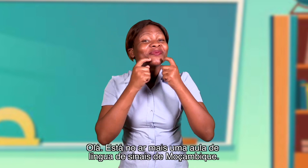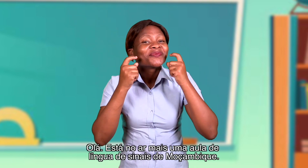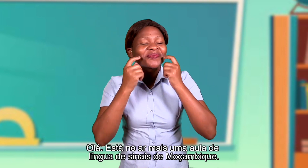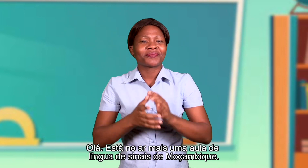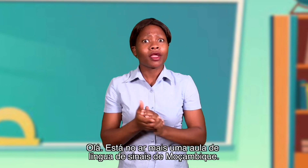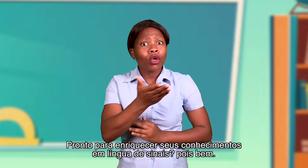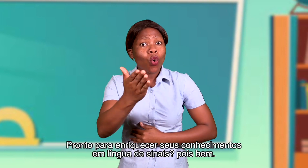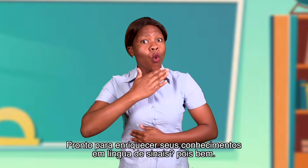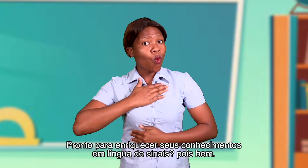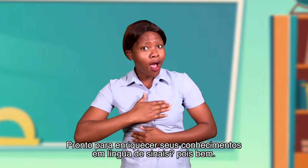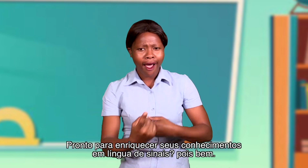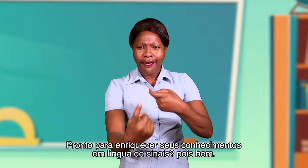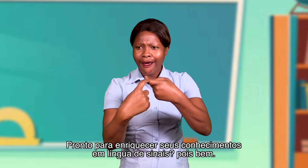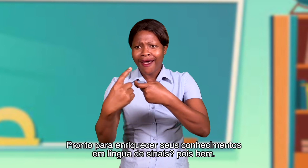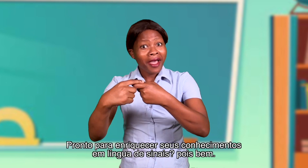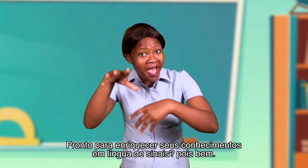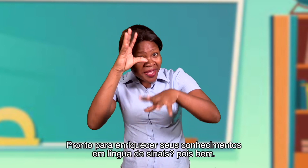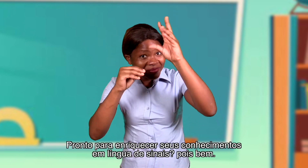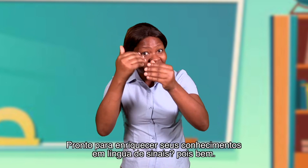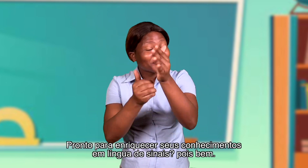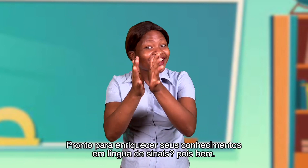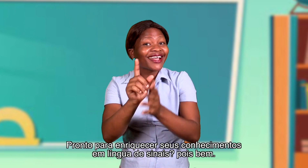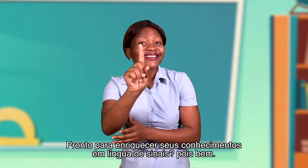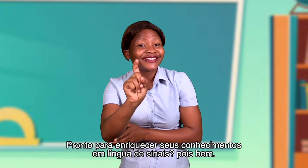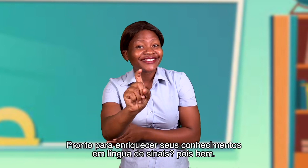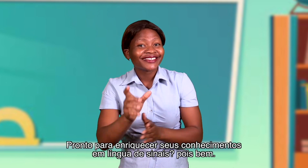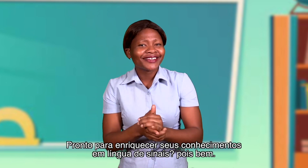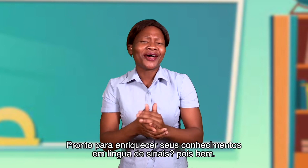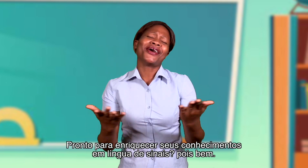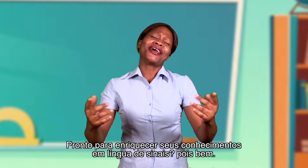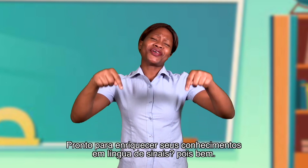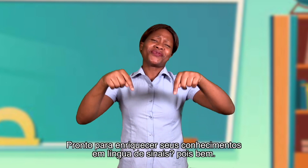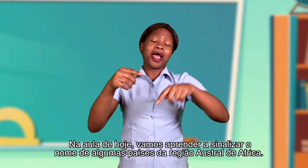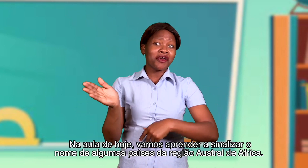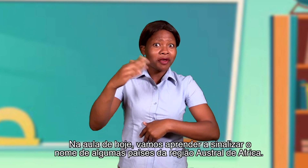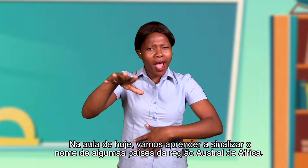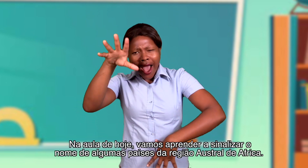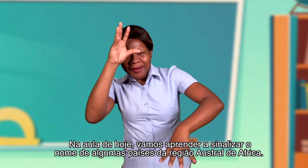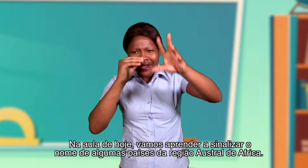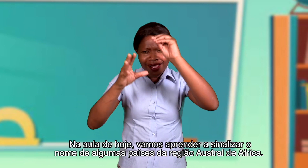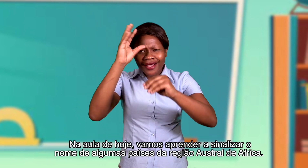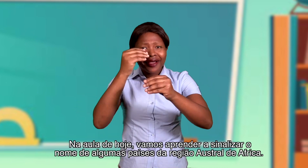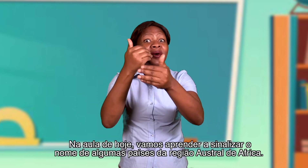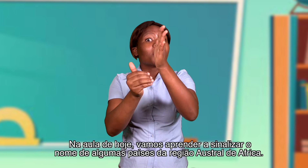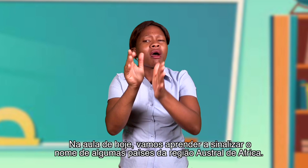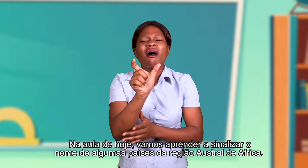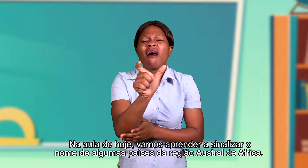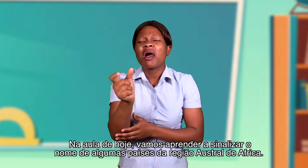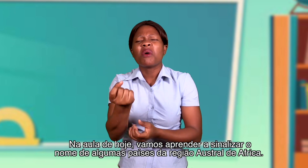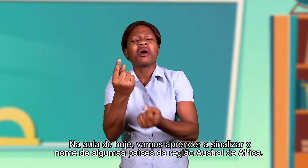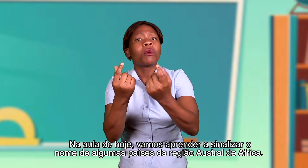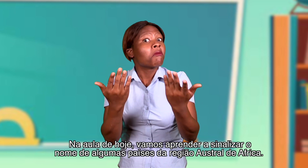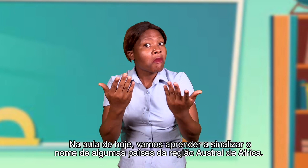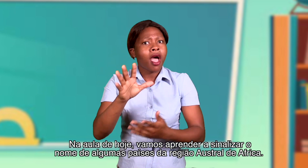Moçambique. Pronto para enriquecer os seus conhecimentos em Língua de Sinais? Pois bem, Na aula de hoje, vamos aprender